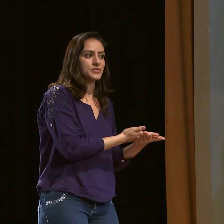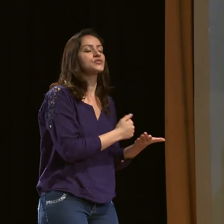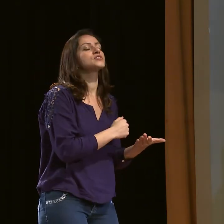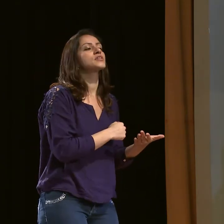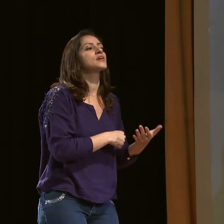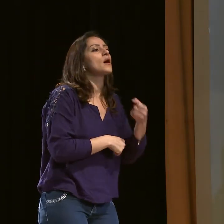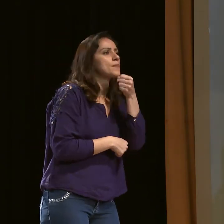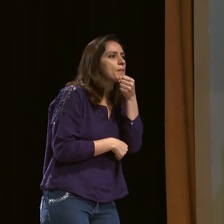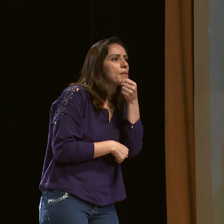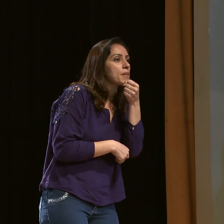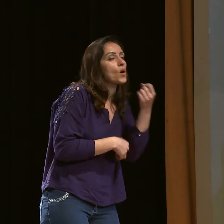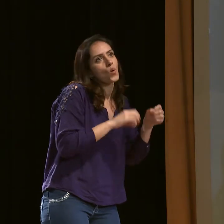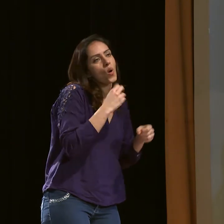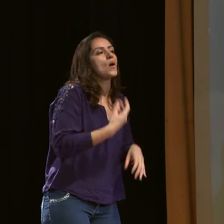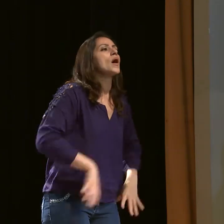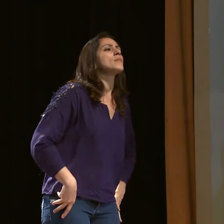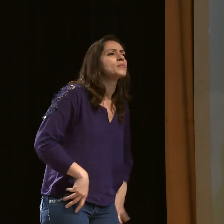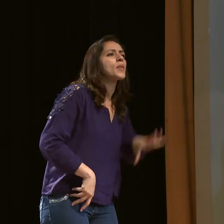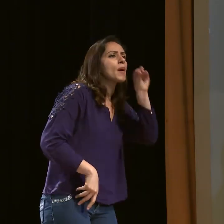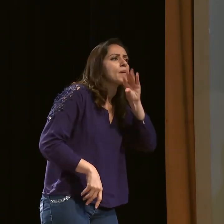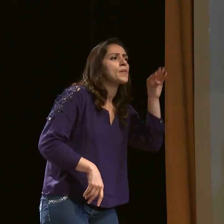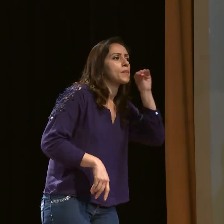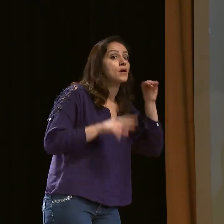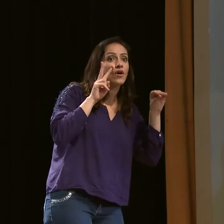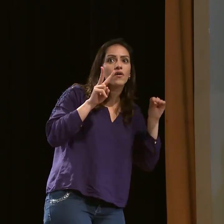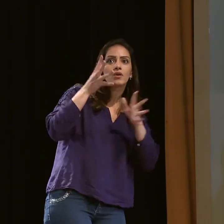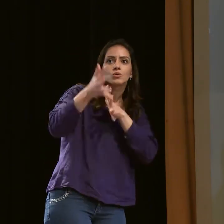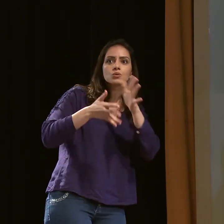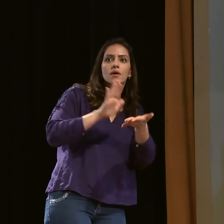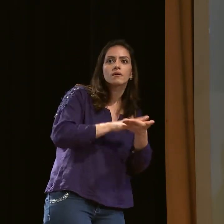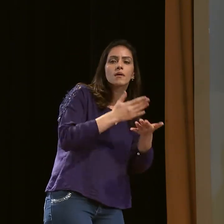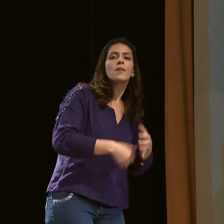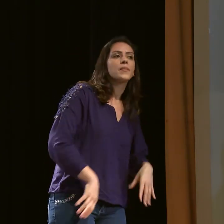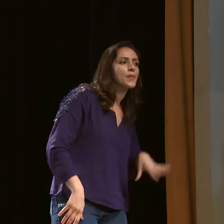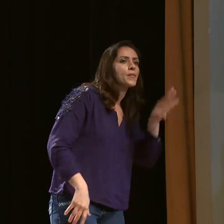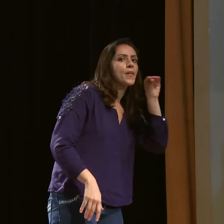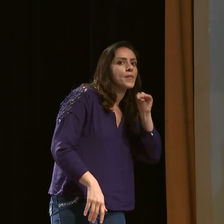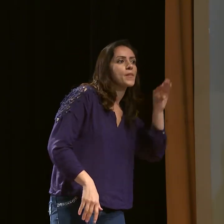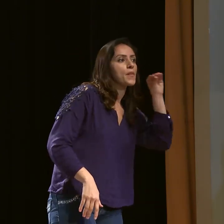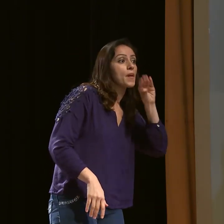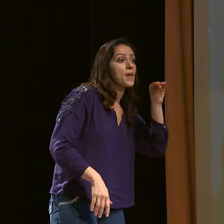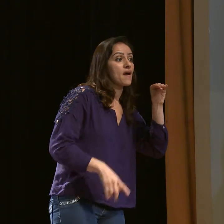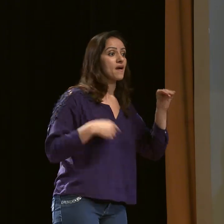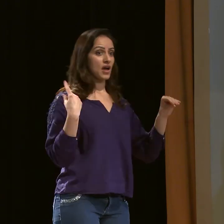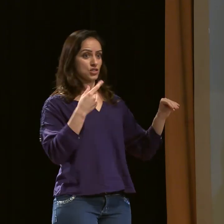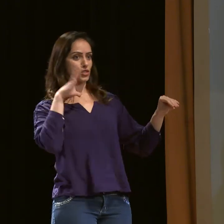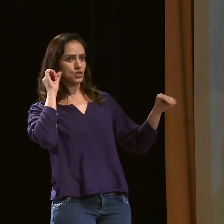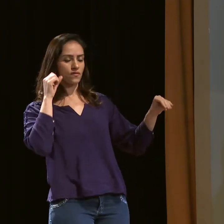intérprete, ele já está ali, né, falando, fazendo a voz ou falando, e aí o surdo está observando da forma que está sendo falada, e